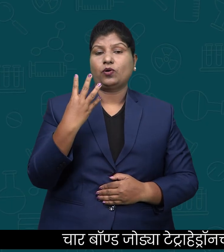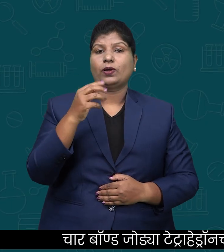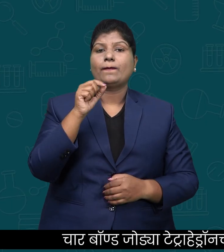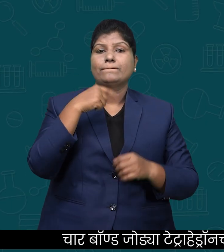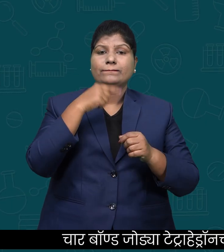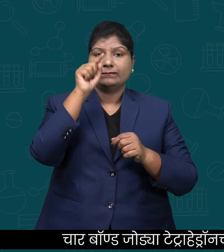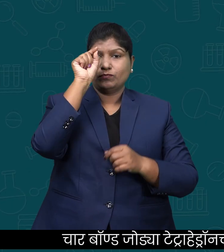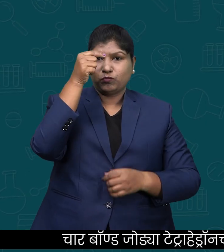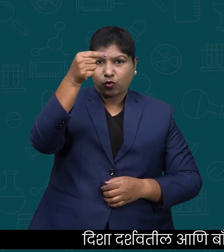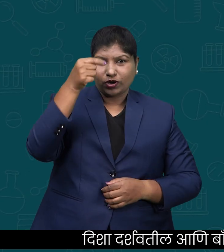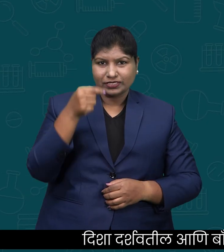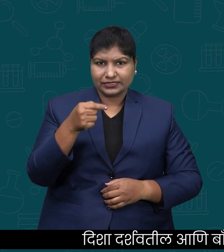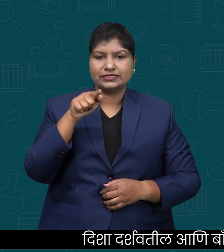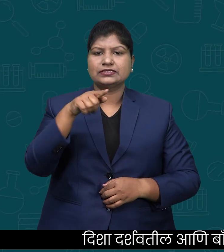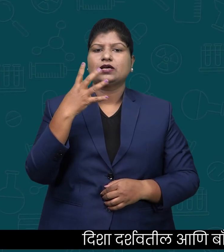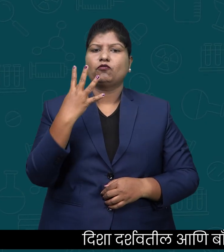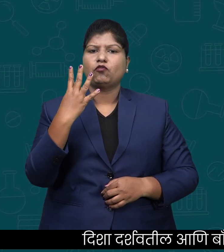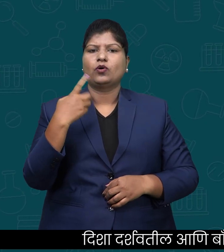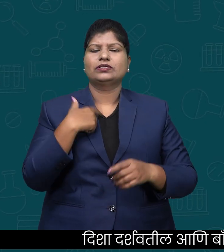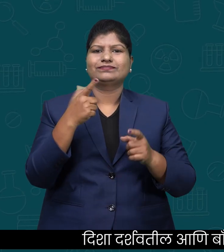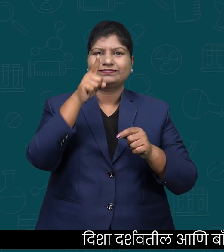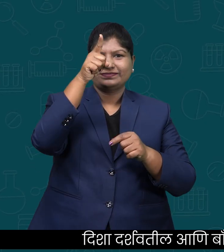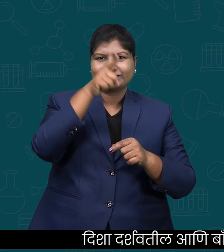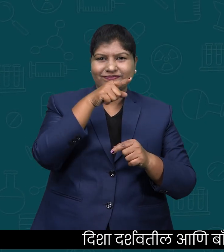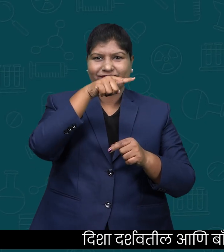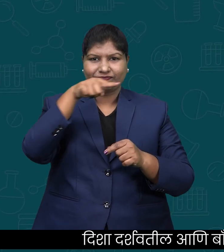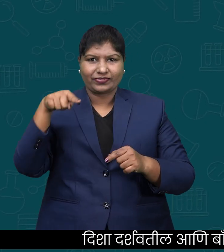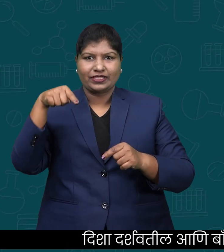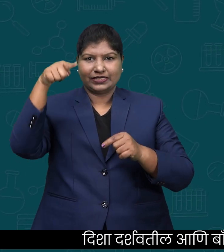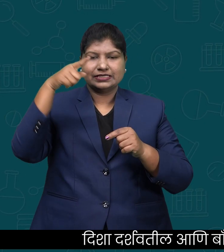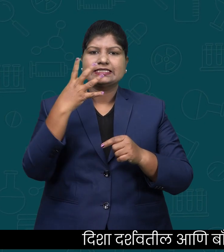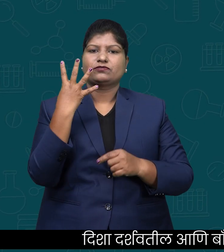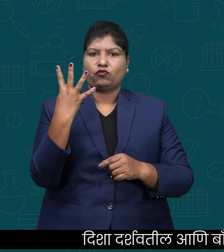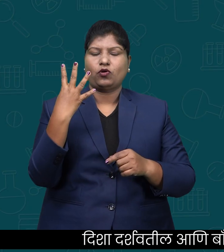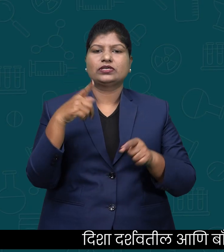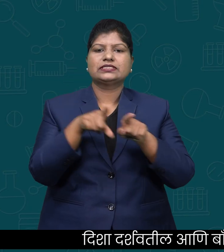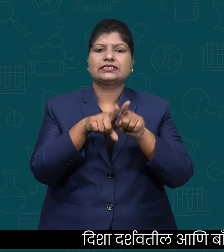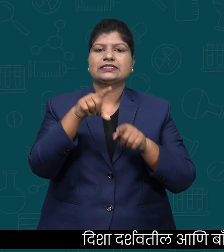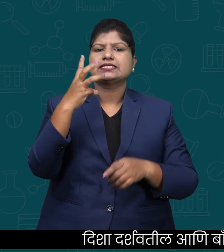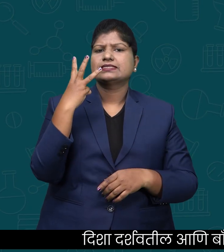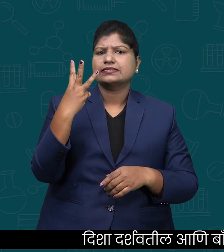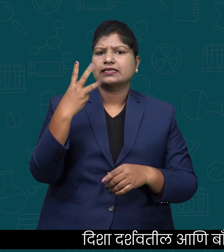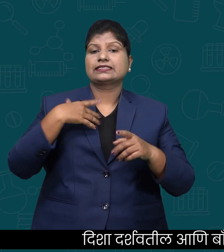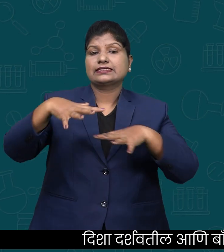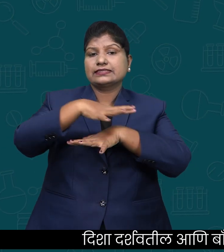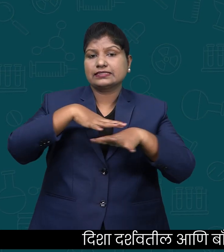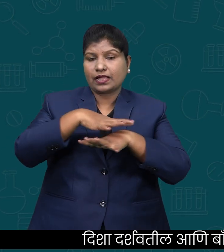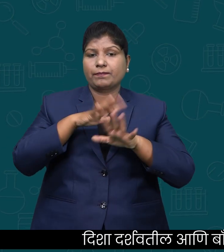त्रिमितीय मांडणी दिशा दर्शवतील आणि बॉन्ड कोन 109 अंश 28 अक्ष अपेक्षित आहे.